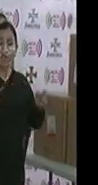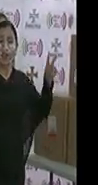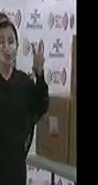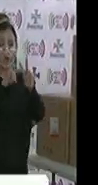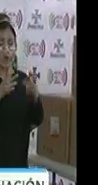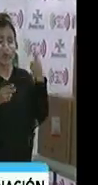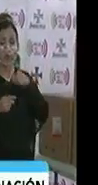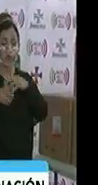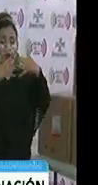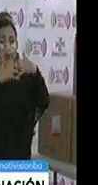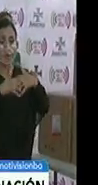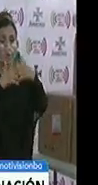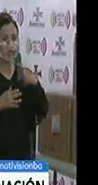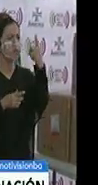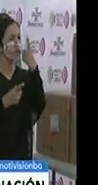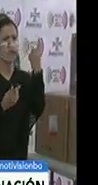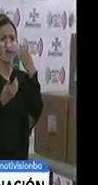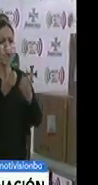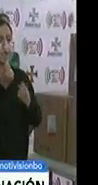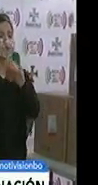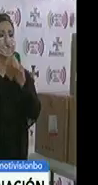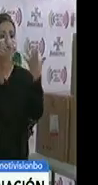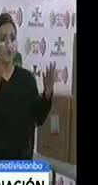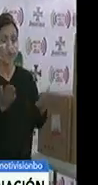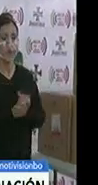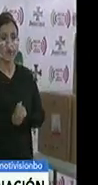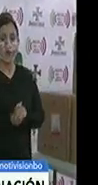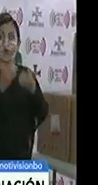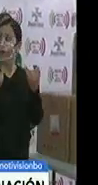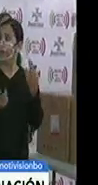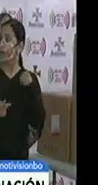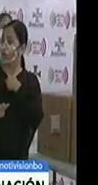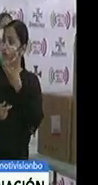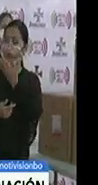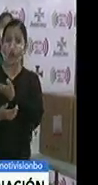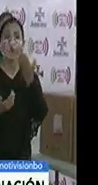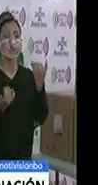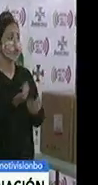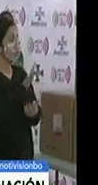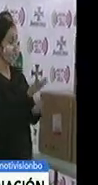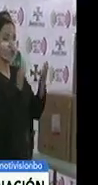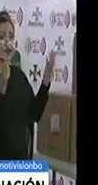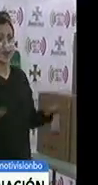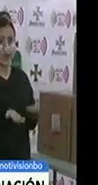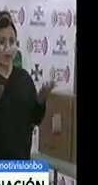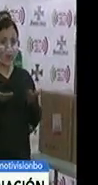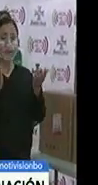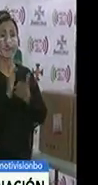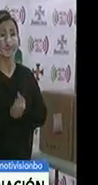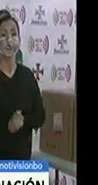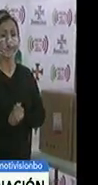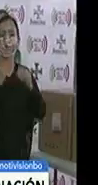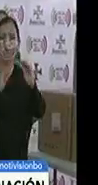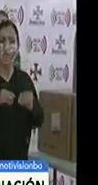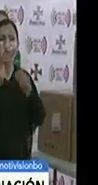como compañía siempre hemos pregonado, que es la solidaridad, ahora venimos a hacernos presentes acá en la gobernación